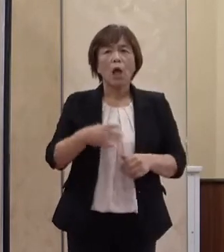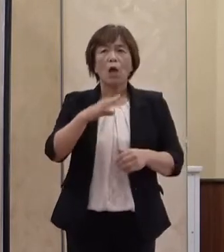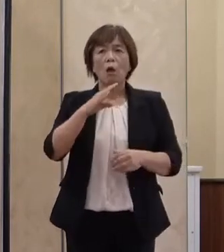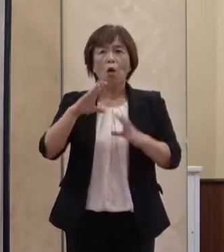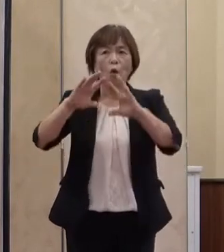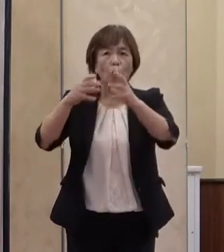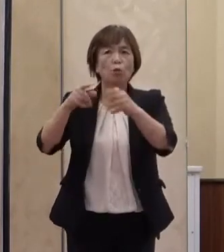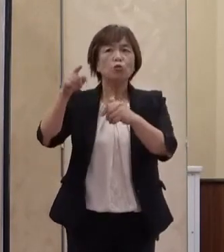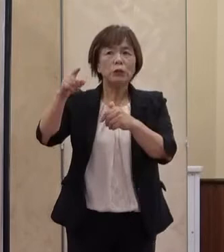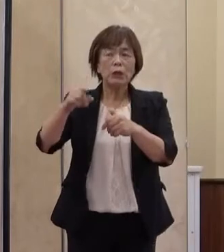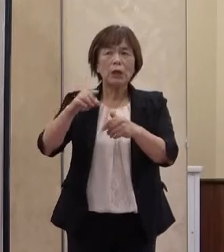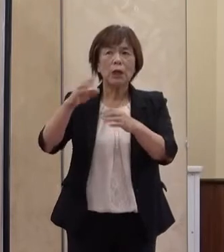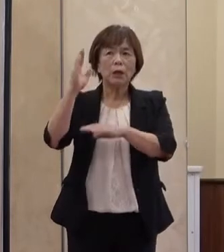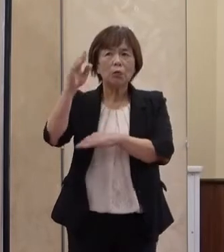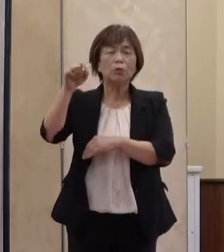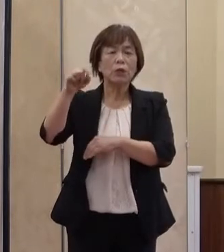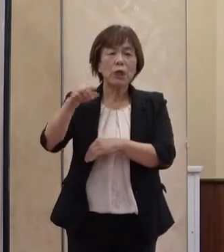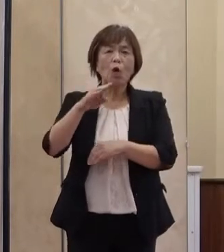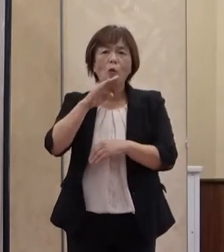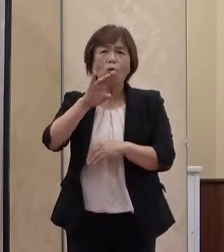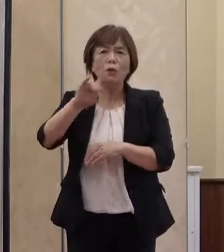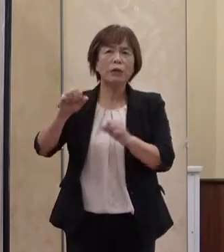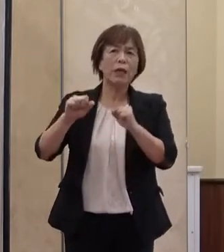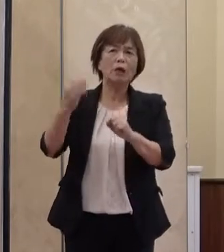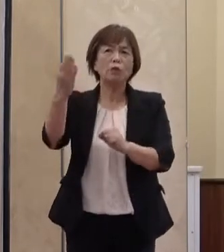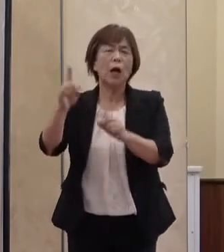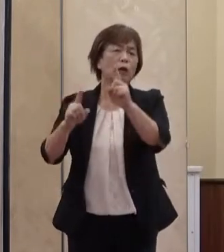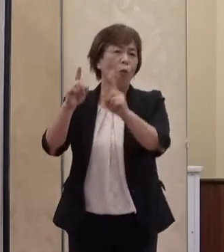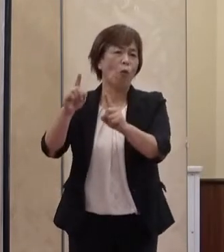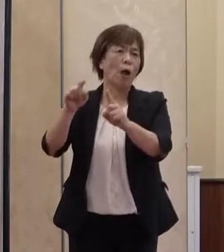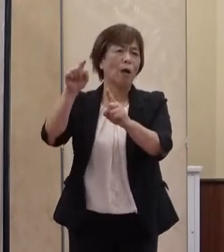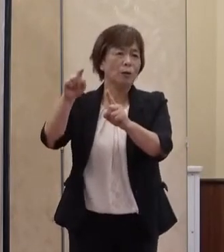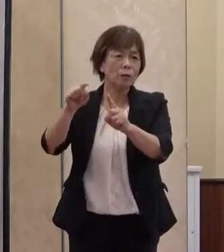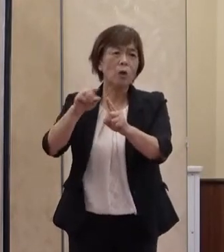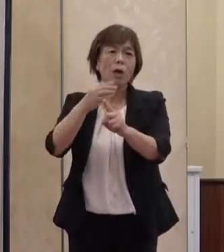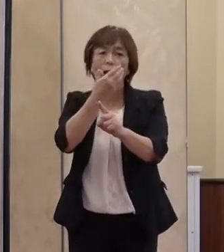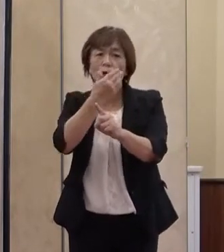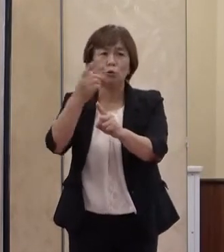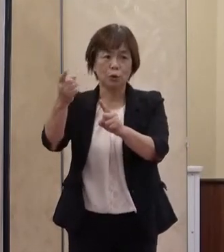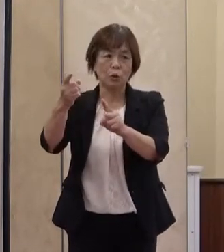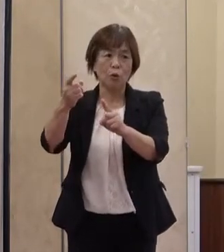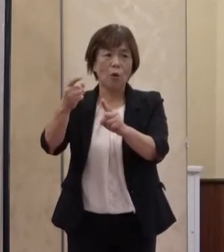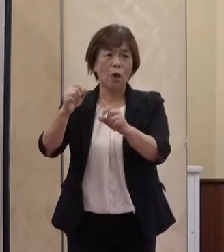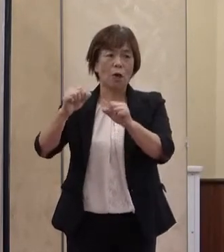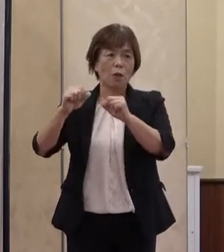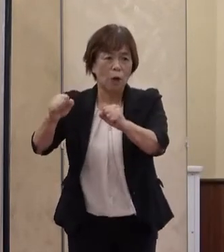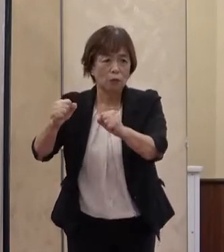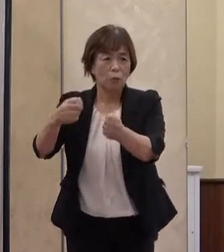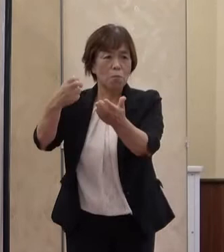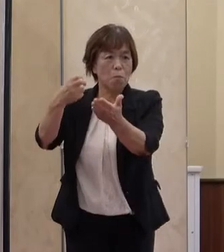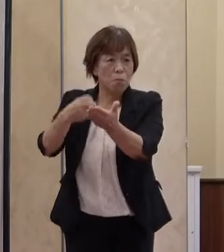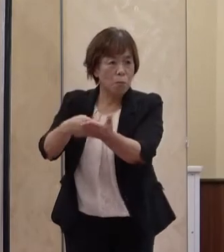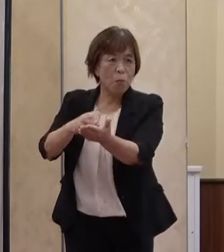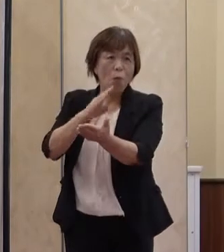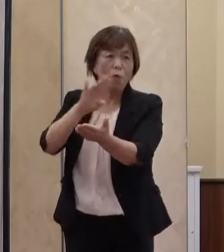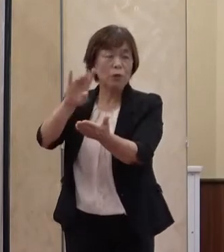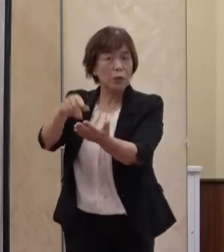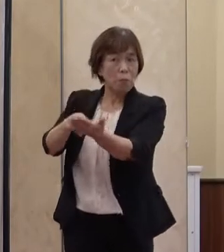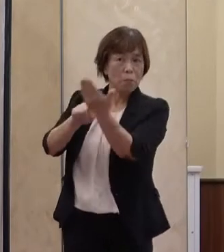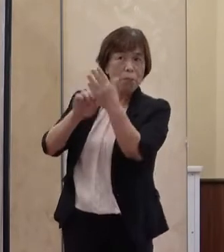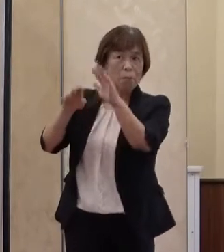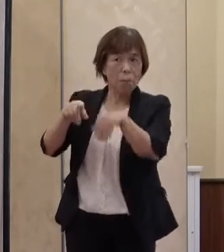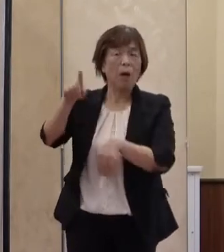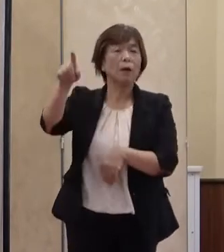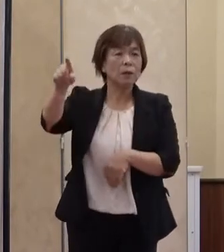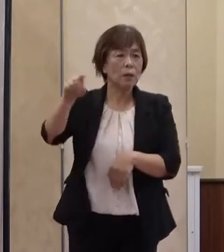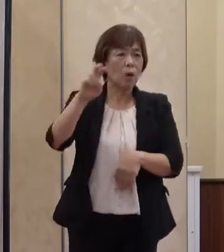気で腹くくってやっていただけるのかどうか、ここが非常に重要です。でもし国が本気で腹くくってやっていただけるということであれ